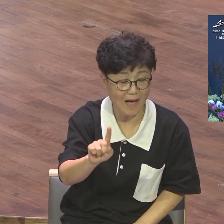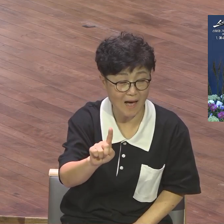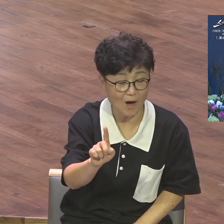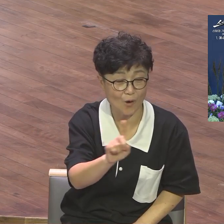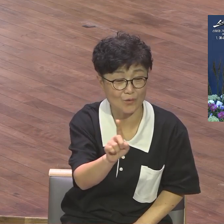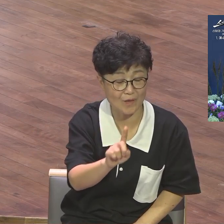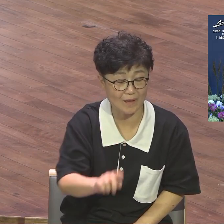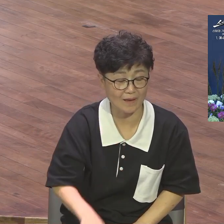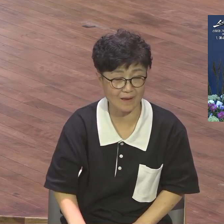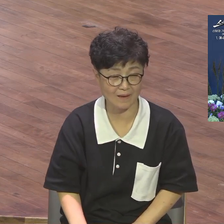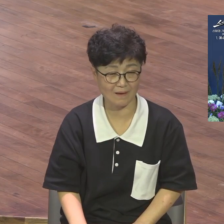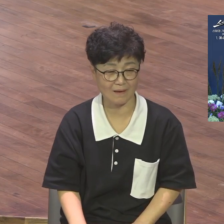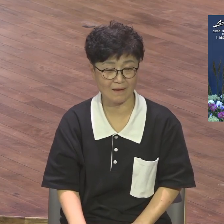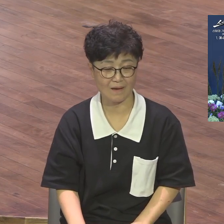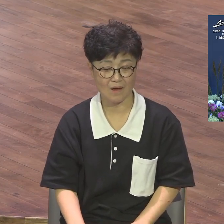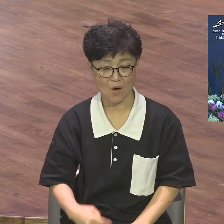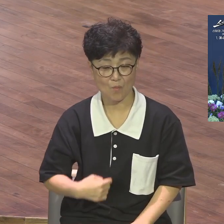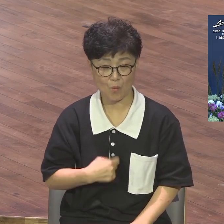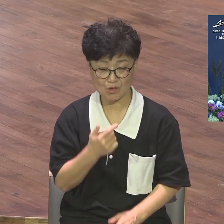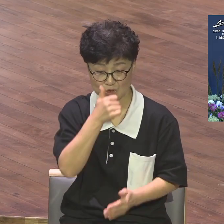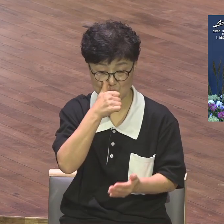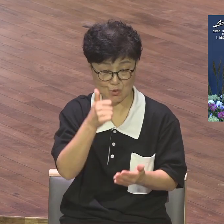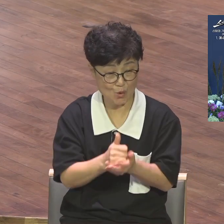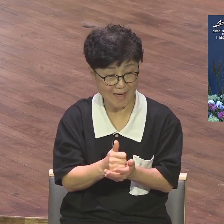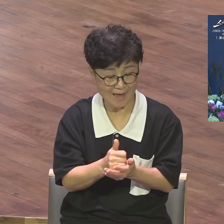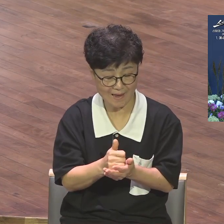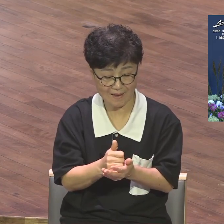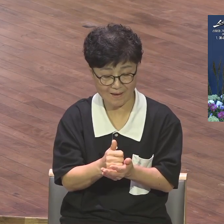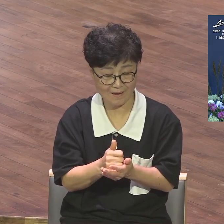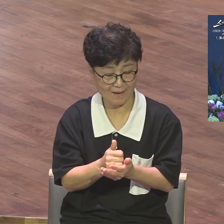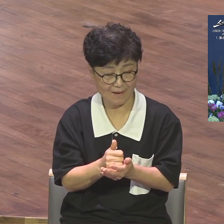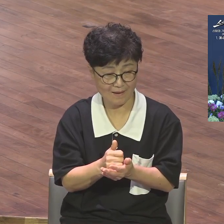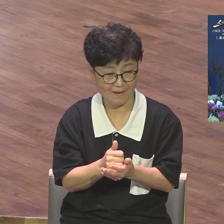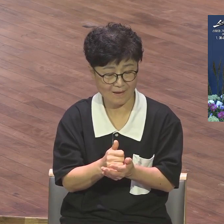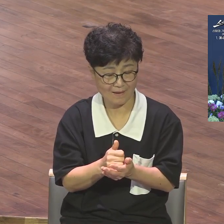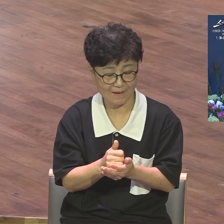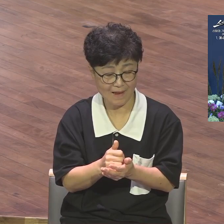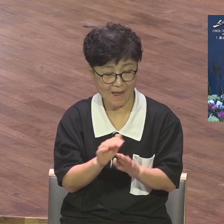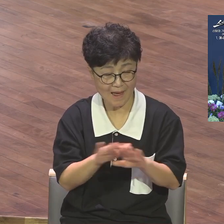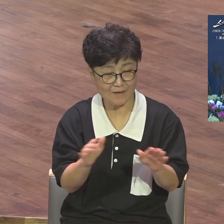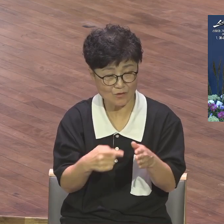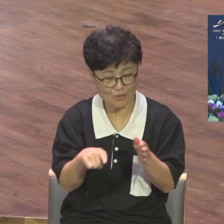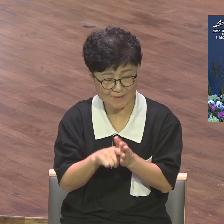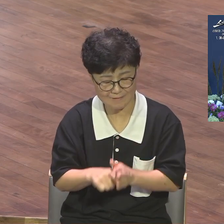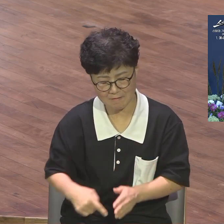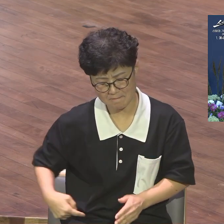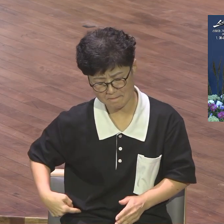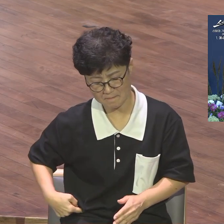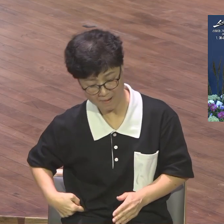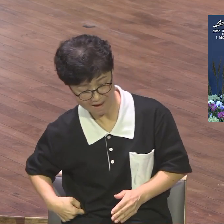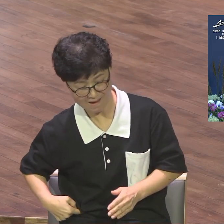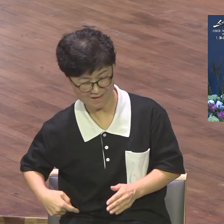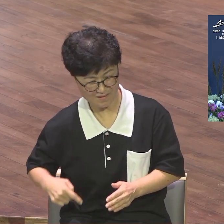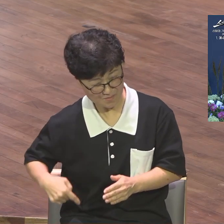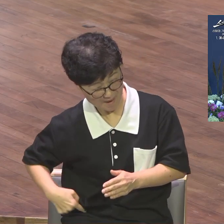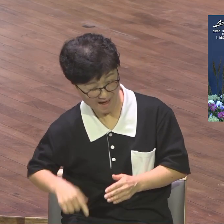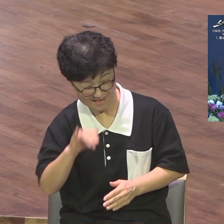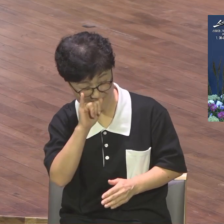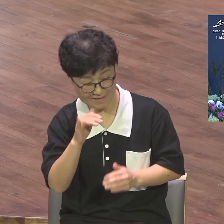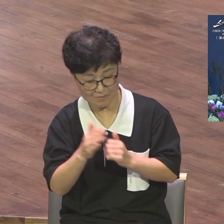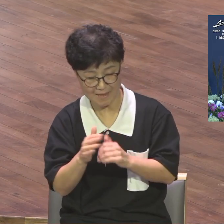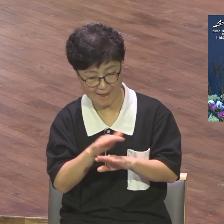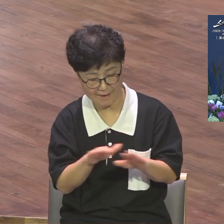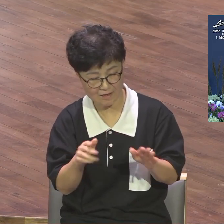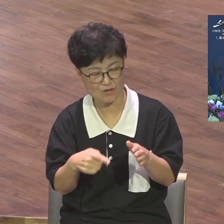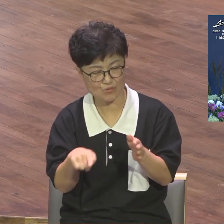죄 문제를 내가 한번 해결해 보겠다라는 거죠. 양심의 가책은 있습니다. 양심의 가책이 구원을 주지는 않습니다. 불신자도